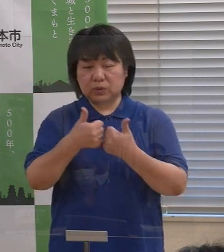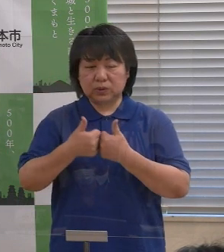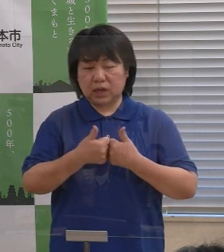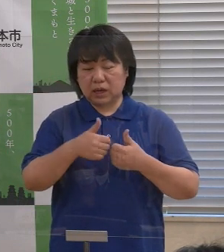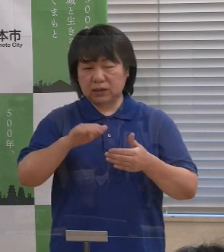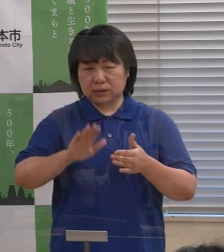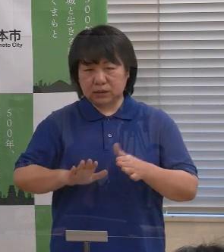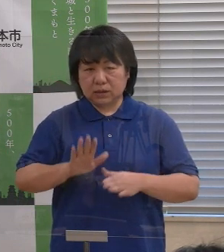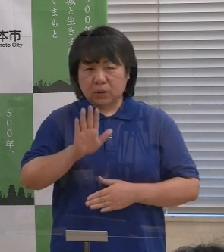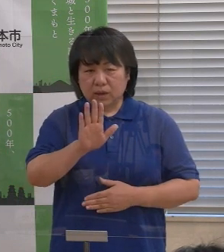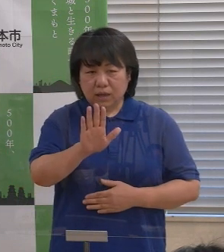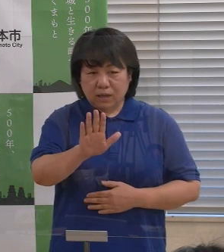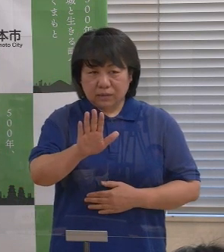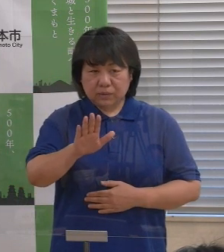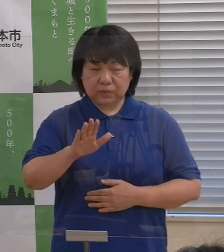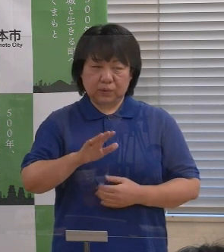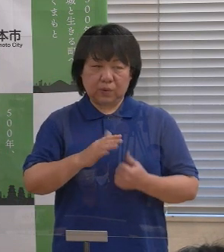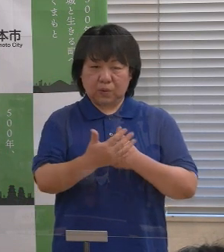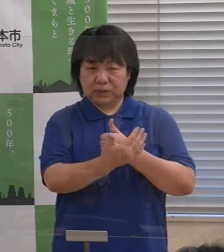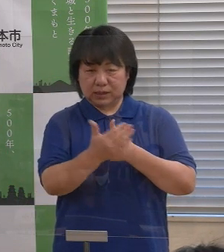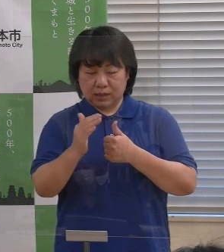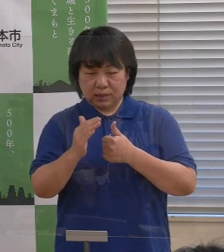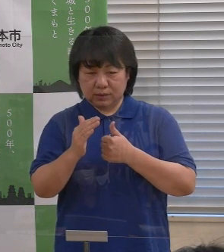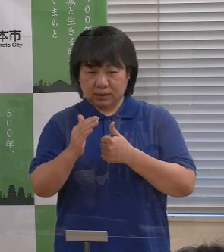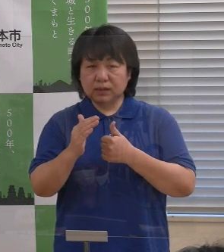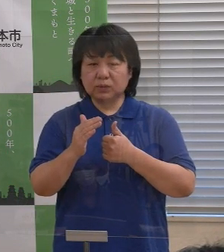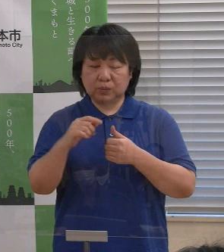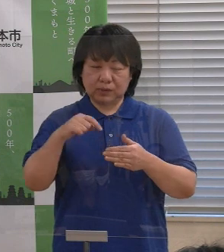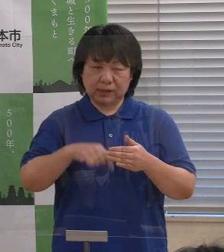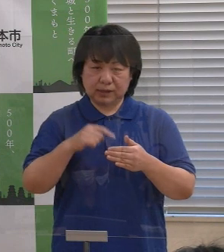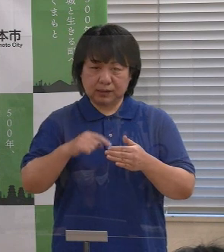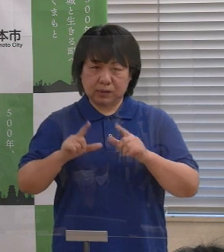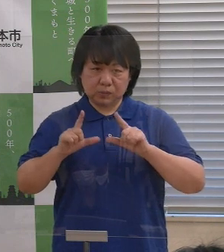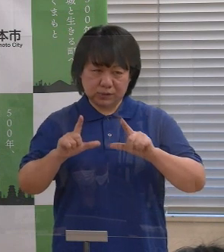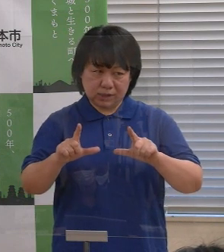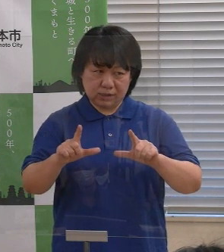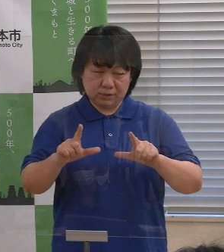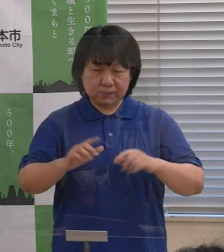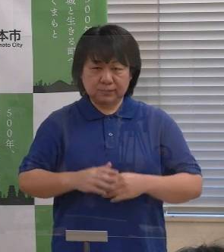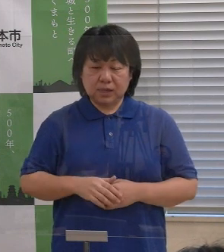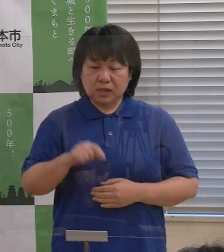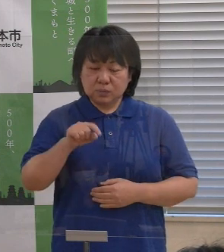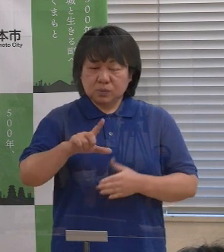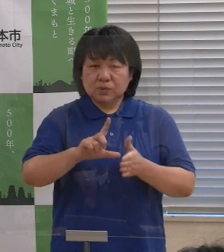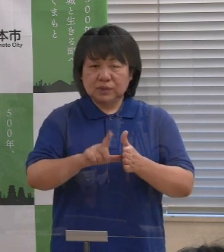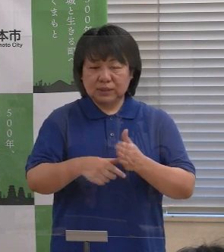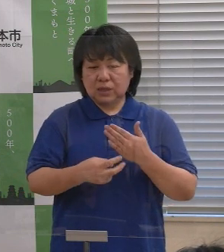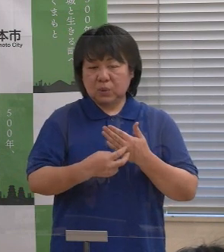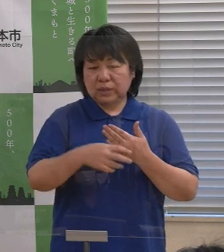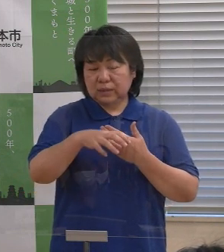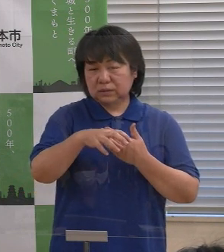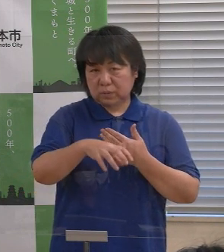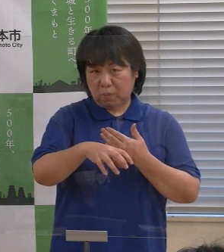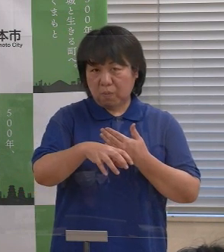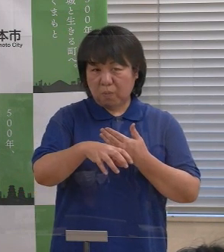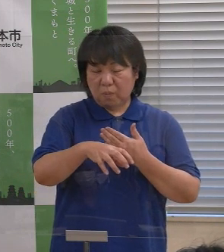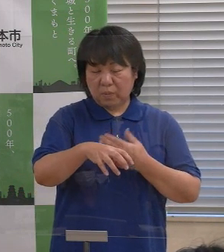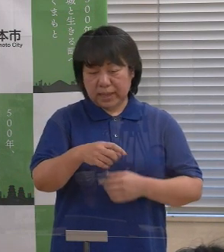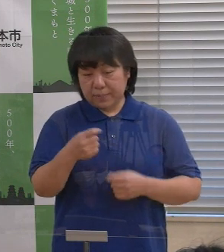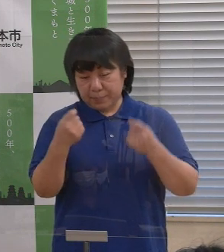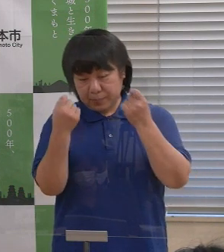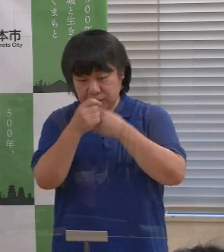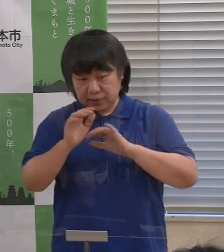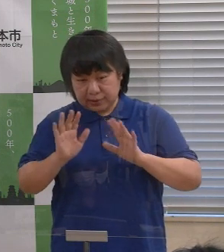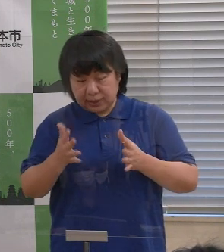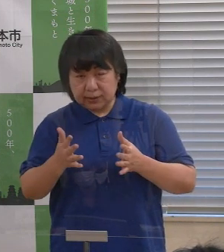ですね、皆さんにもお伝えをした通り、その時点で保健所の方に私の方からですね、間違いがない